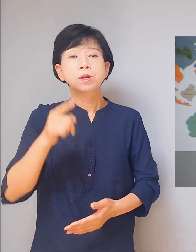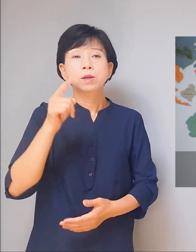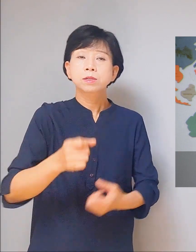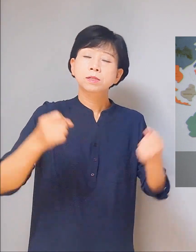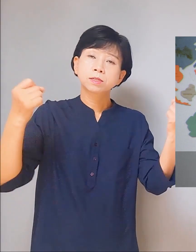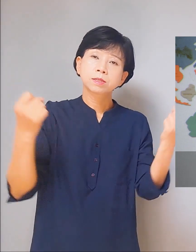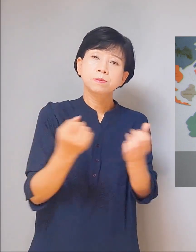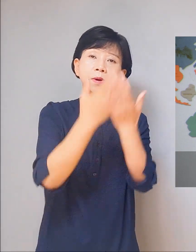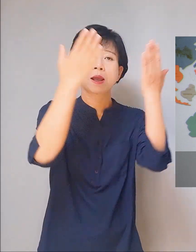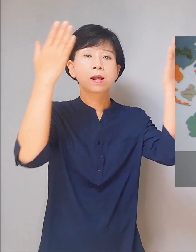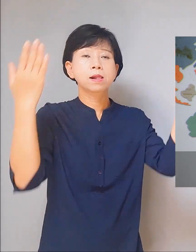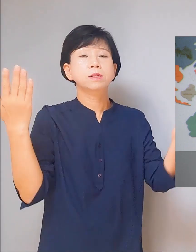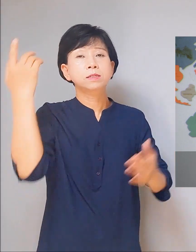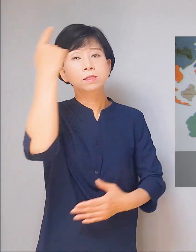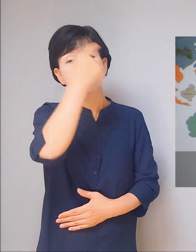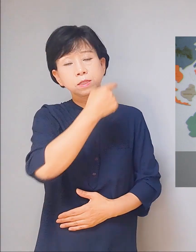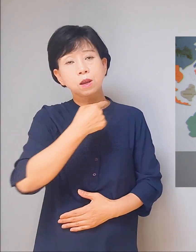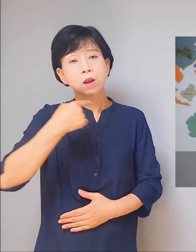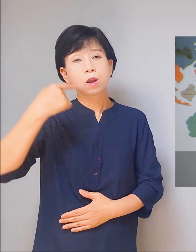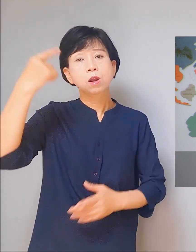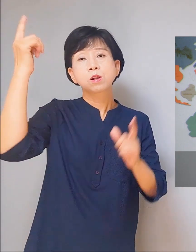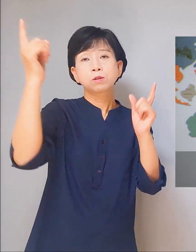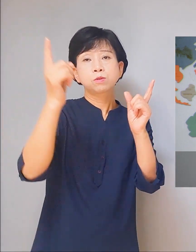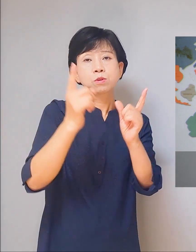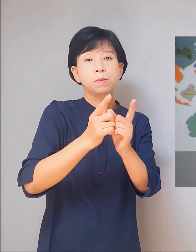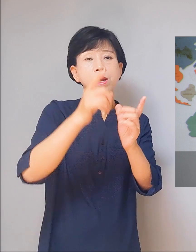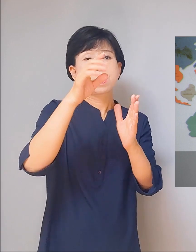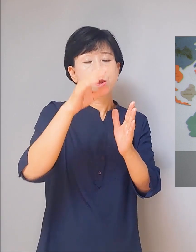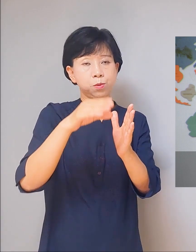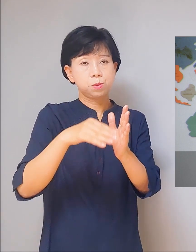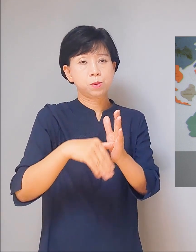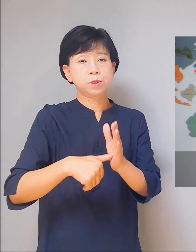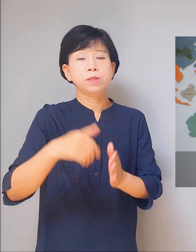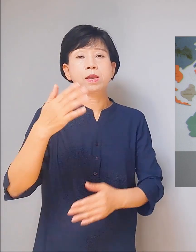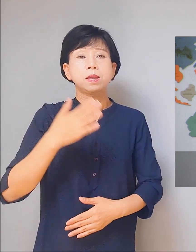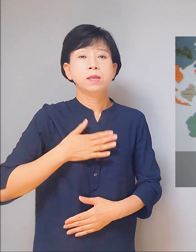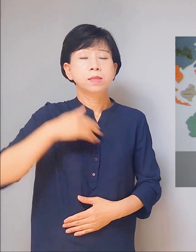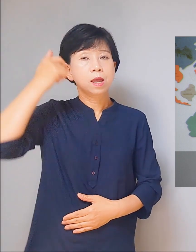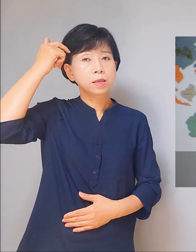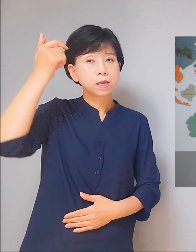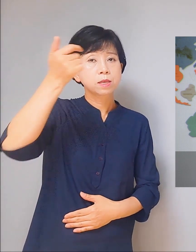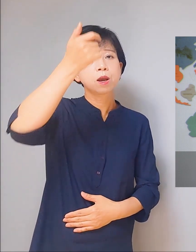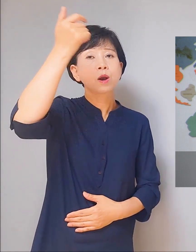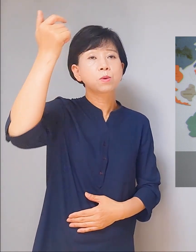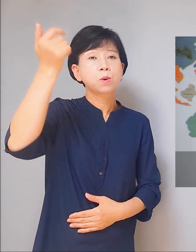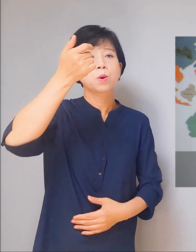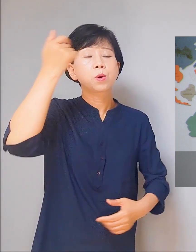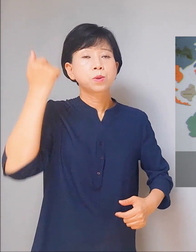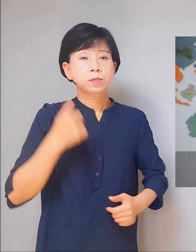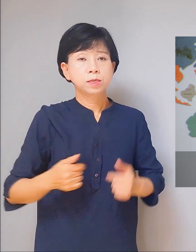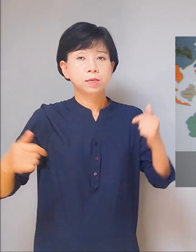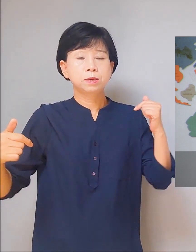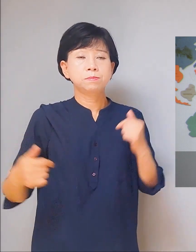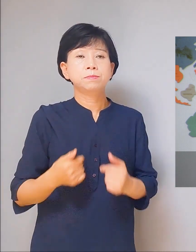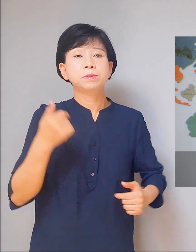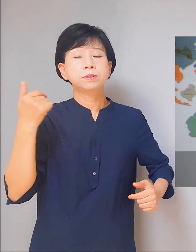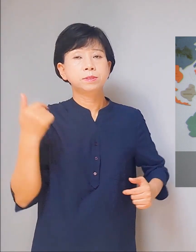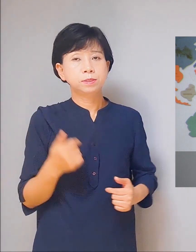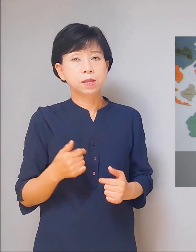주시옵소서. 그 밝은 얼굴 배울 때 나의 영혼